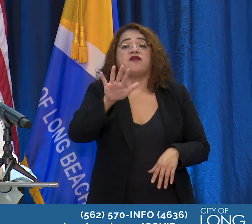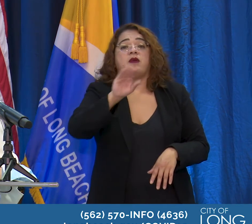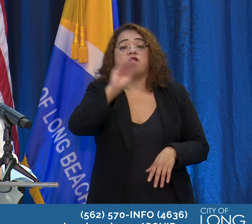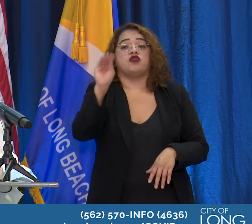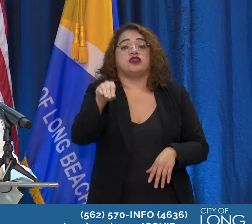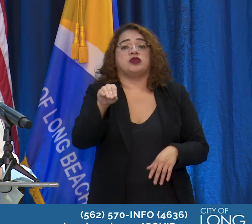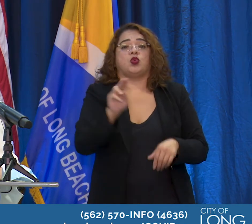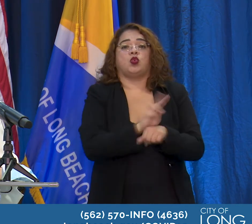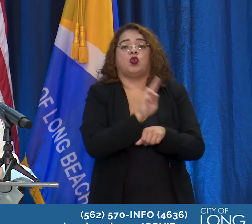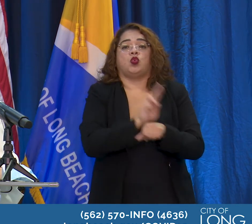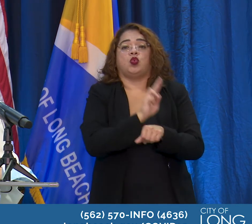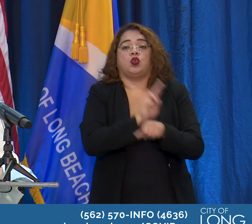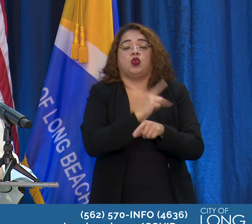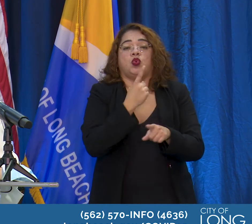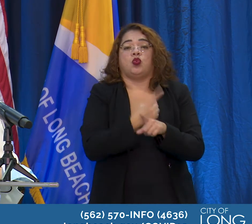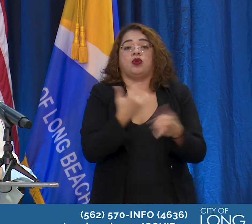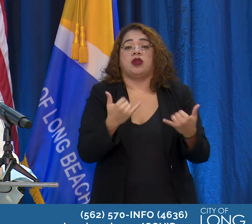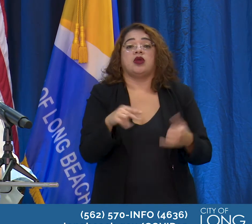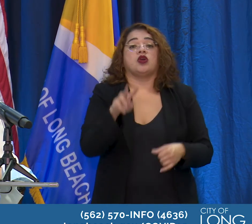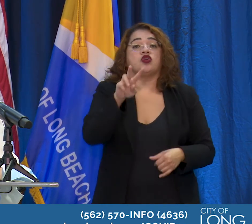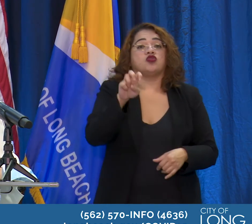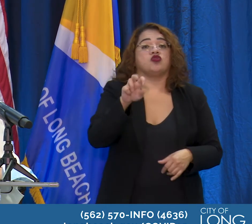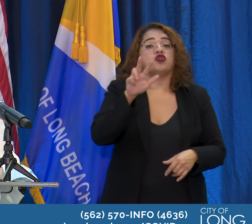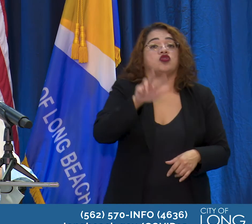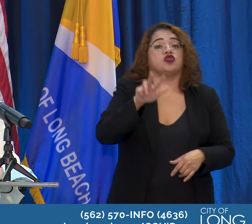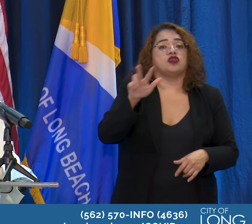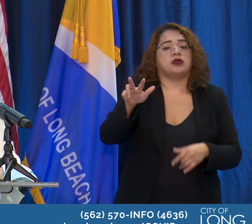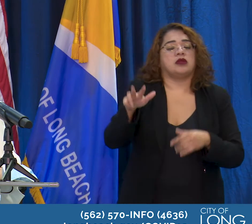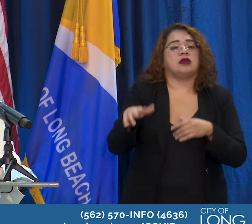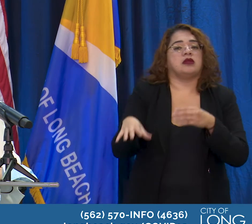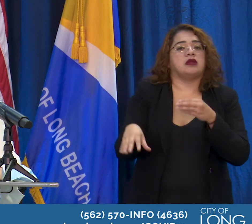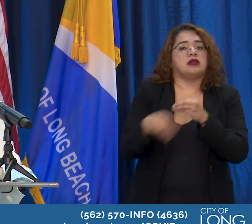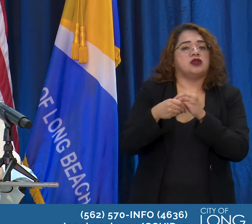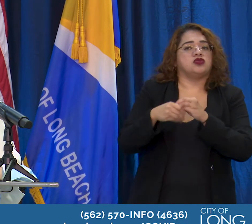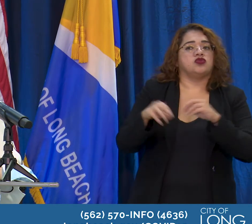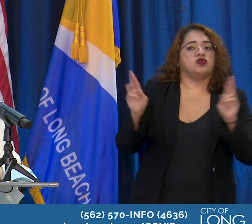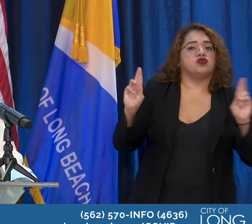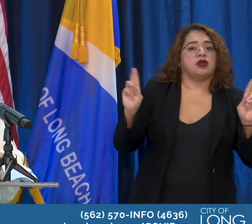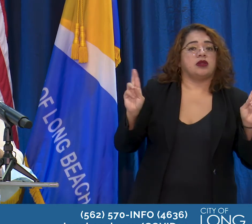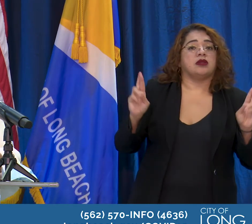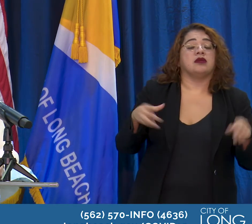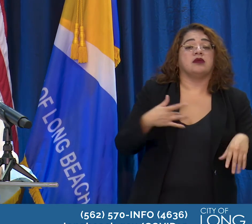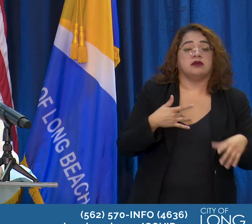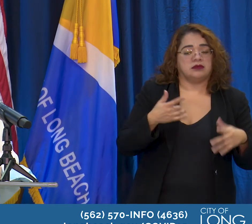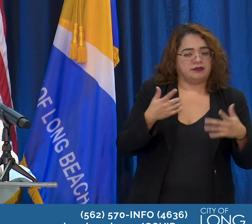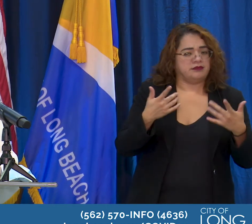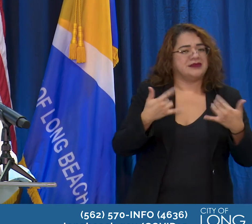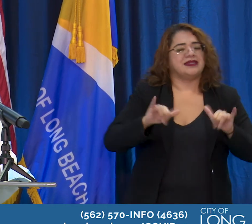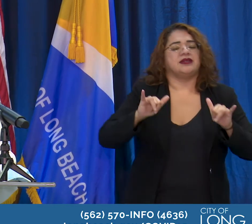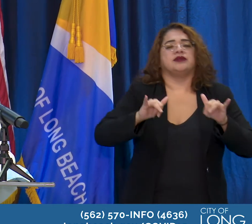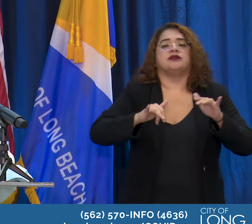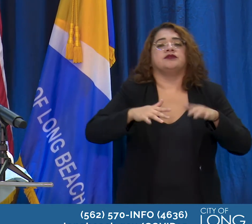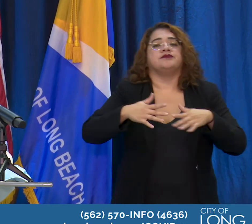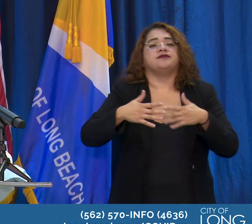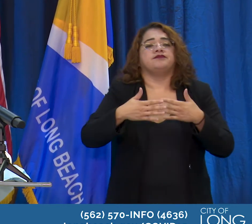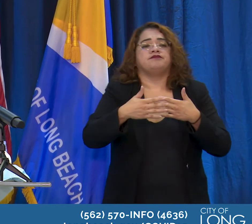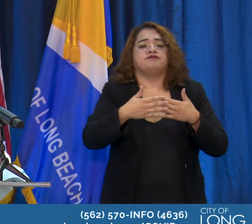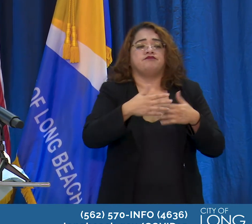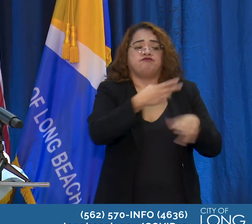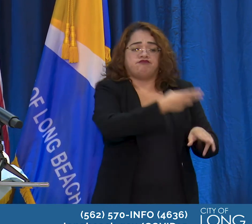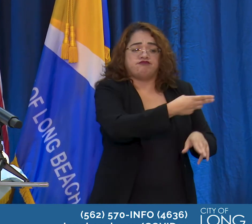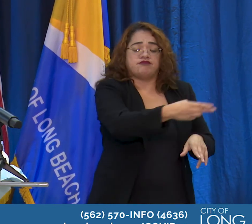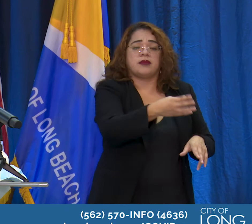y tenemos 333 camas adicionales disponibles. Seguimos teniendo suficientes habitaciones